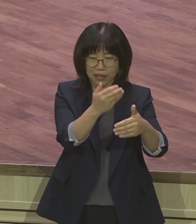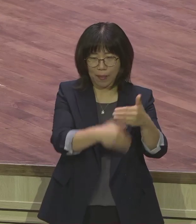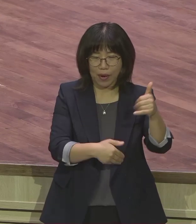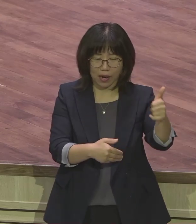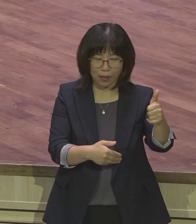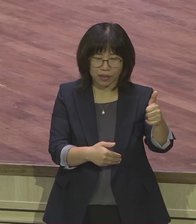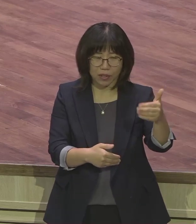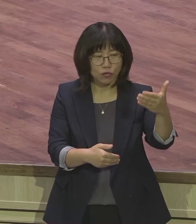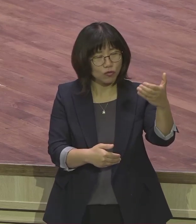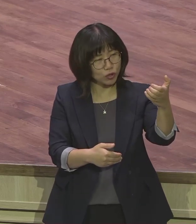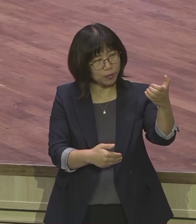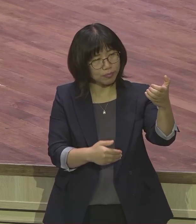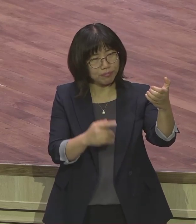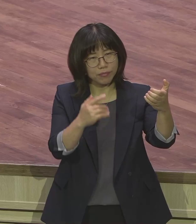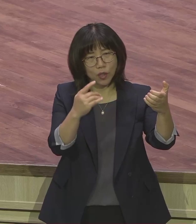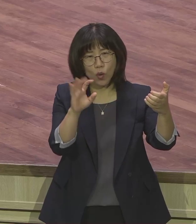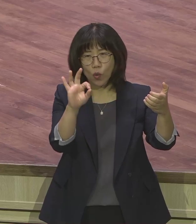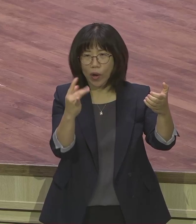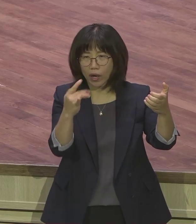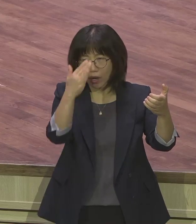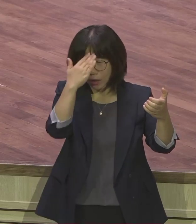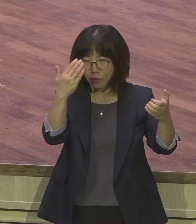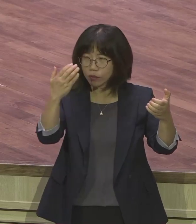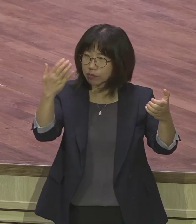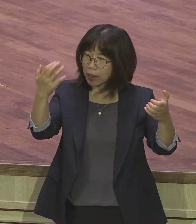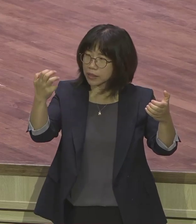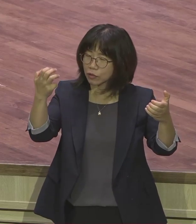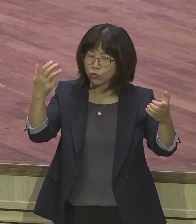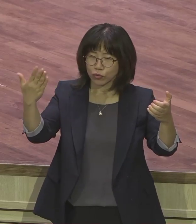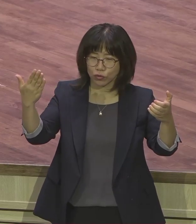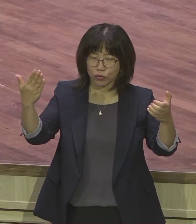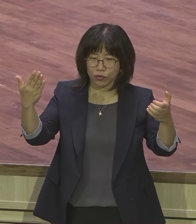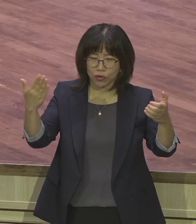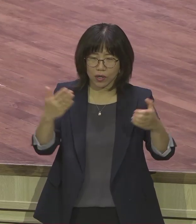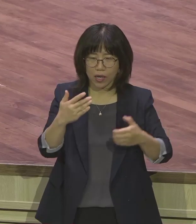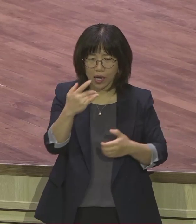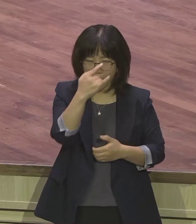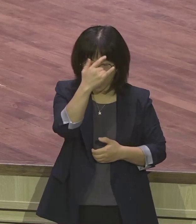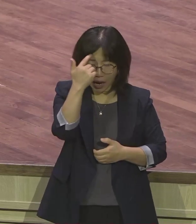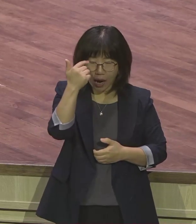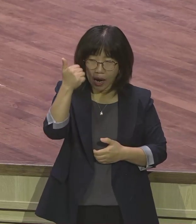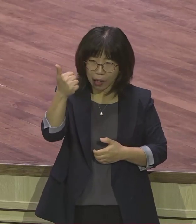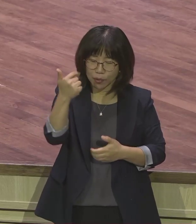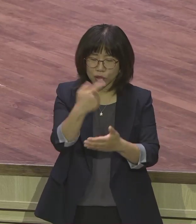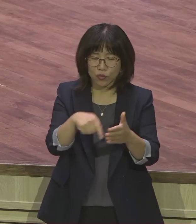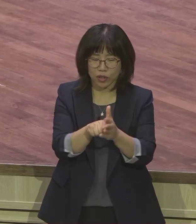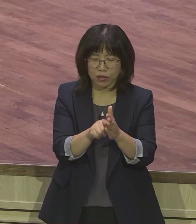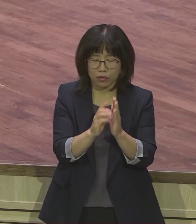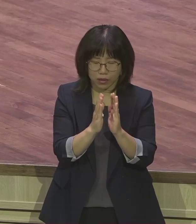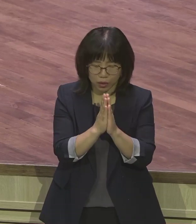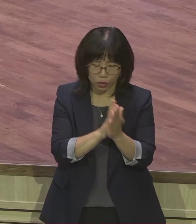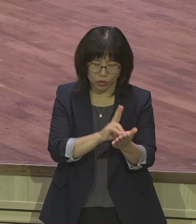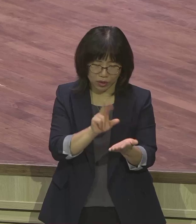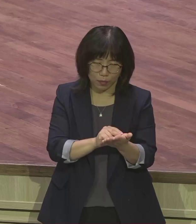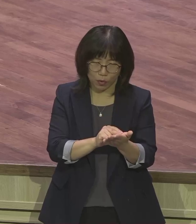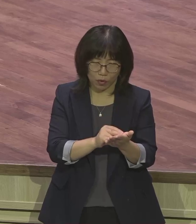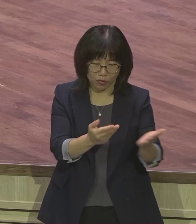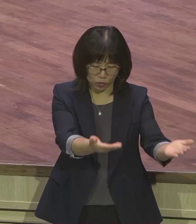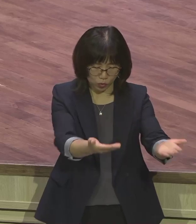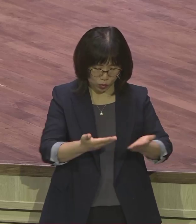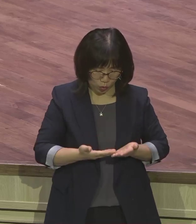친가 90살 외아가 85살 이러면서 이 할아버지들이 구원 받도록 기도 제목이 나와있어 야